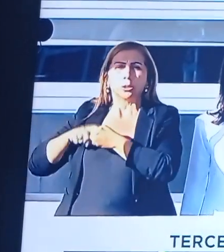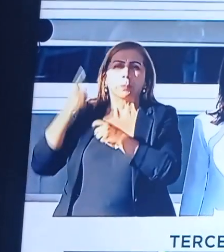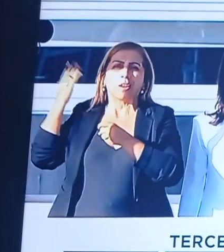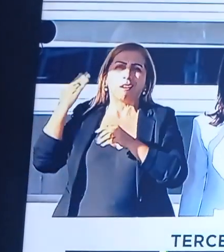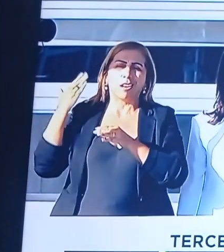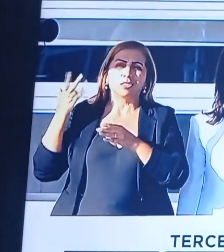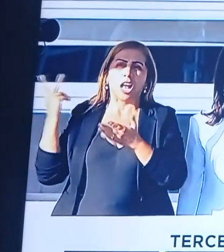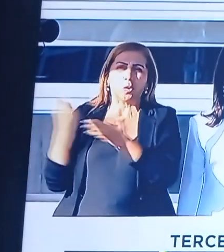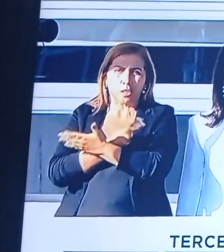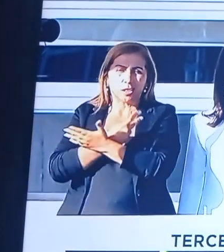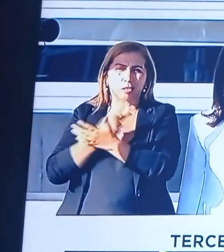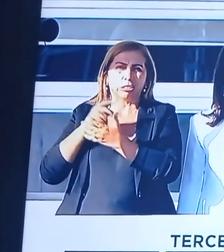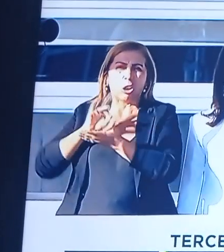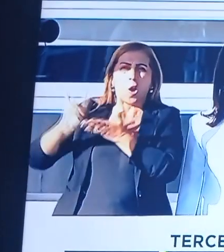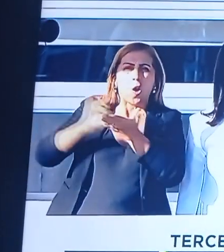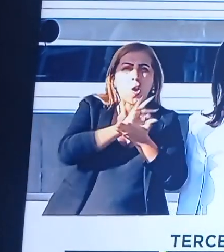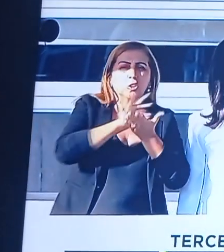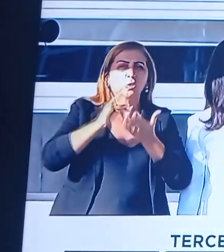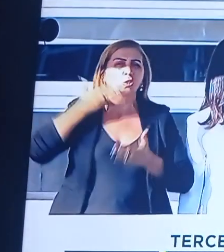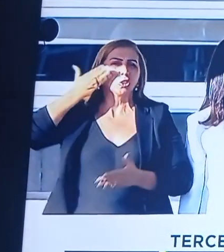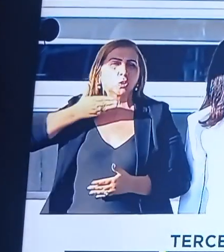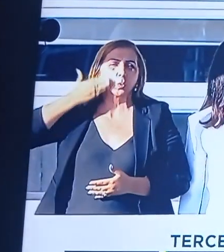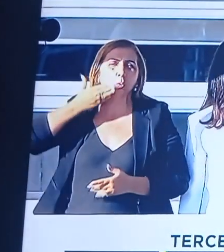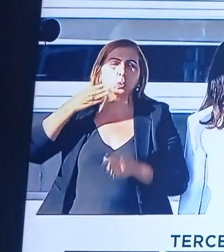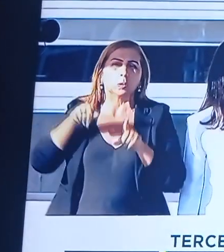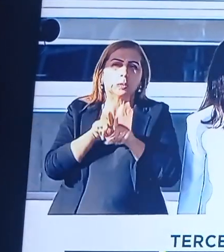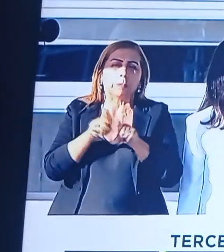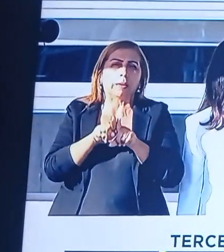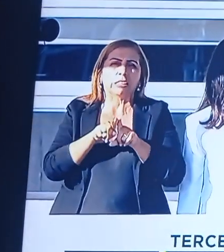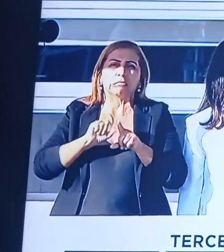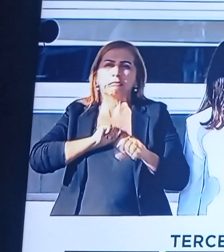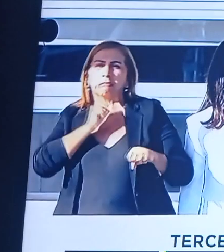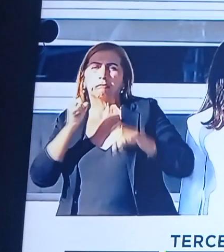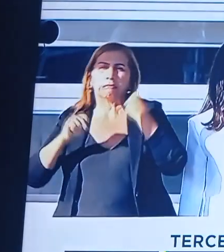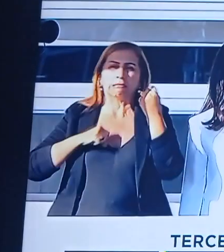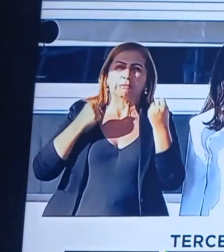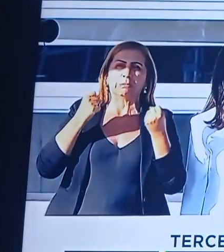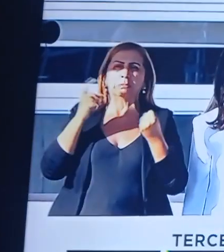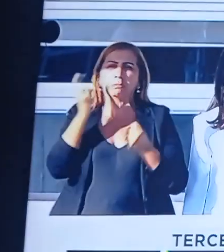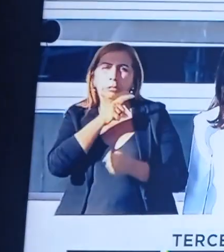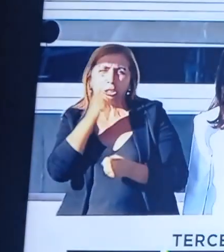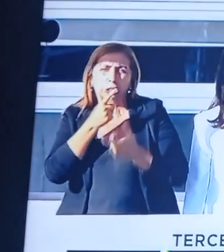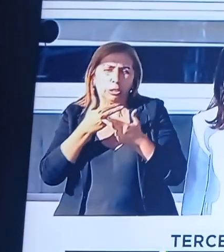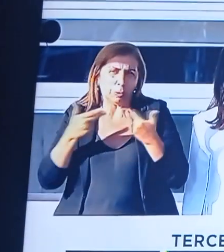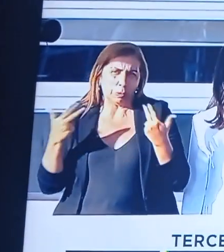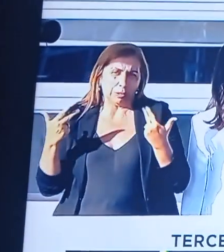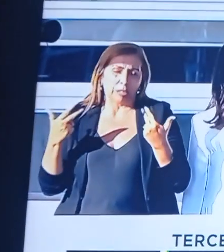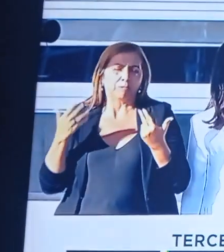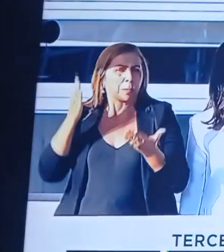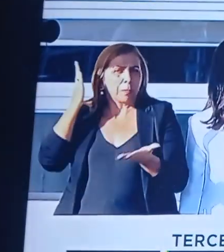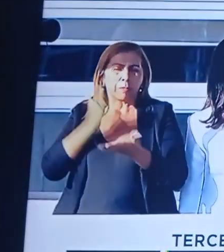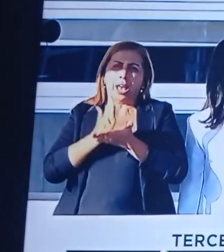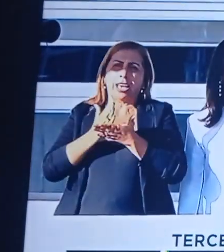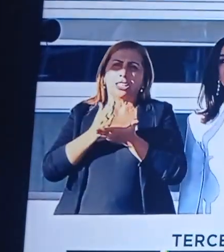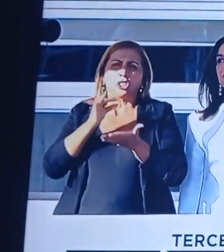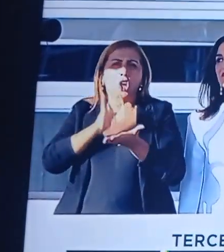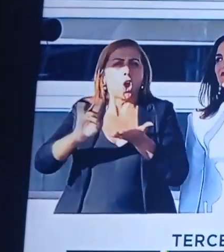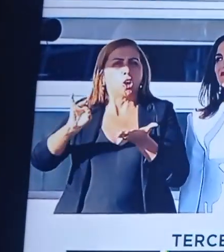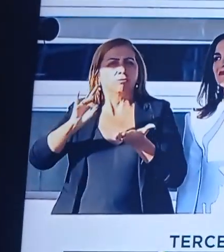pelo discurso de ódio e pela disseminação de tantas mentiras. Chega de